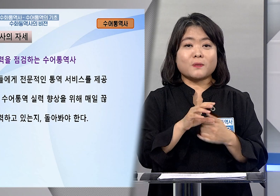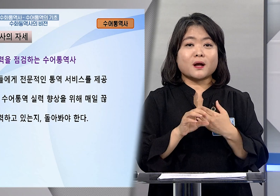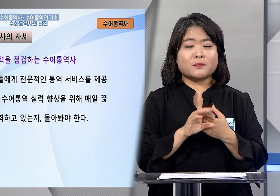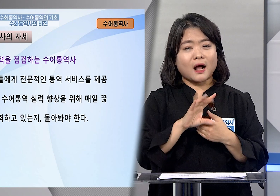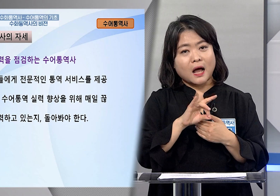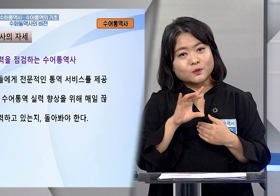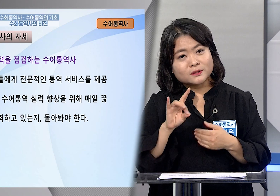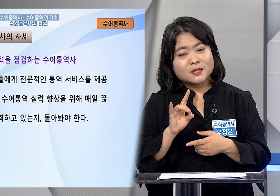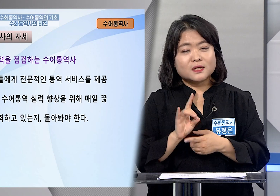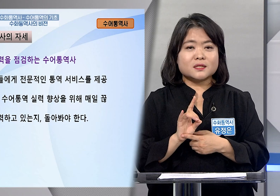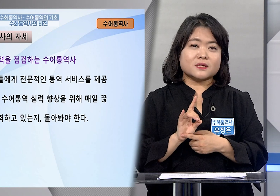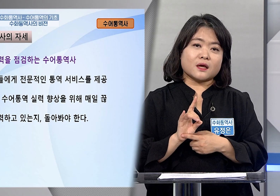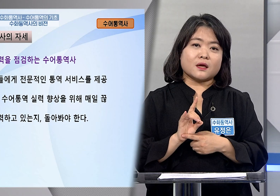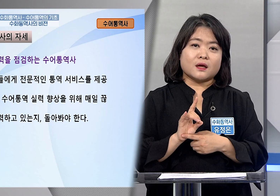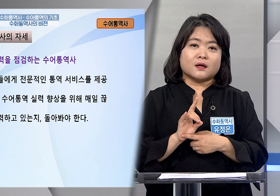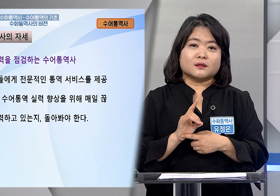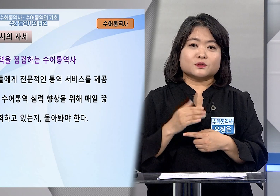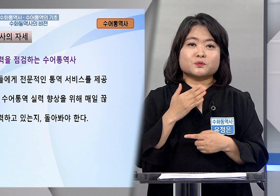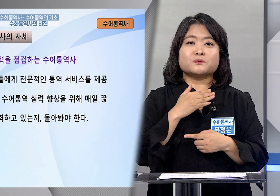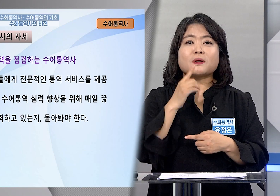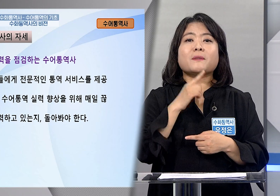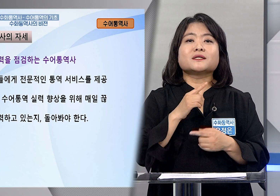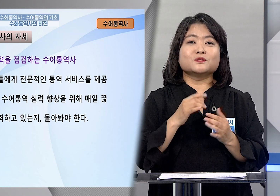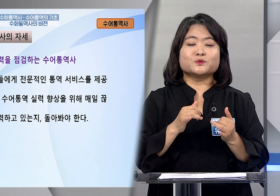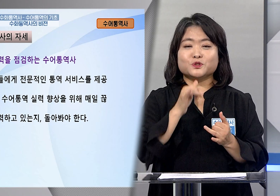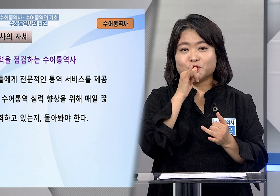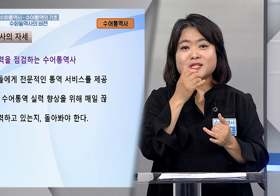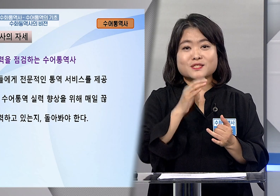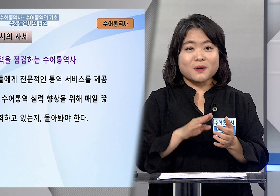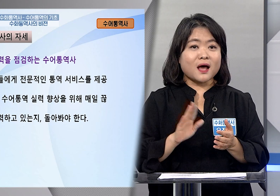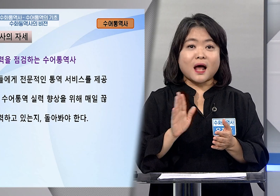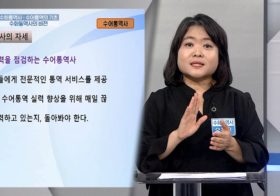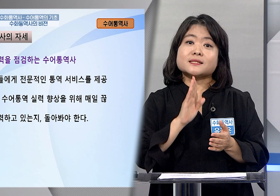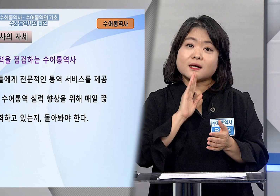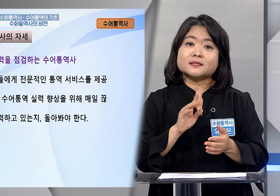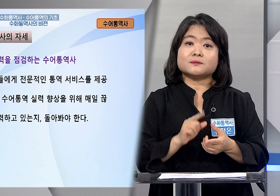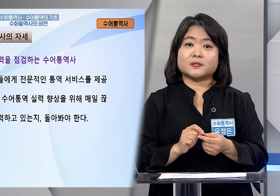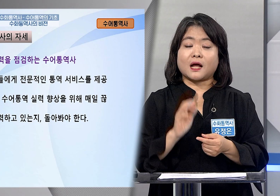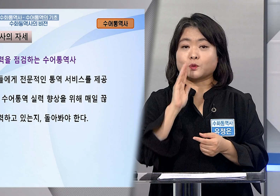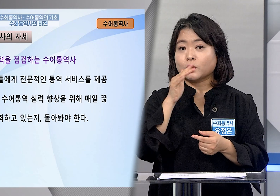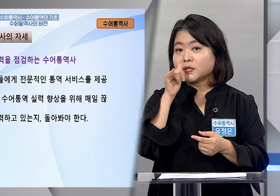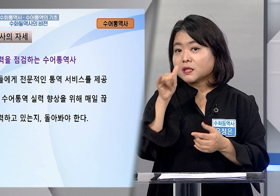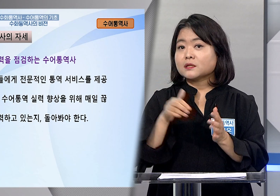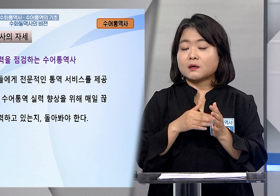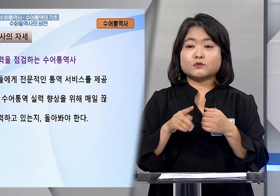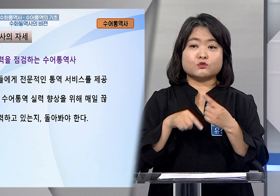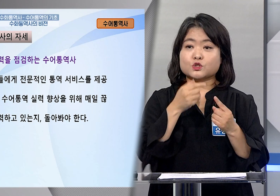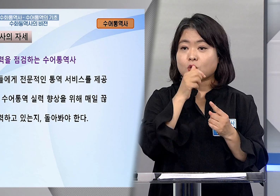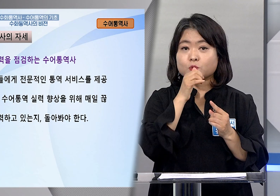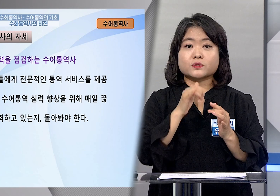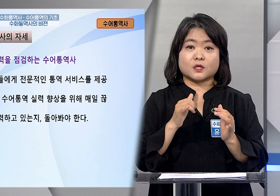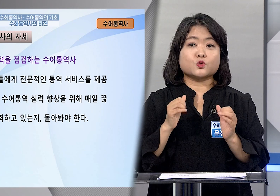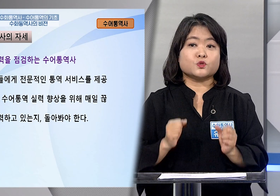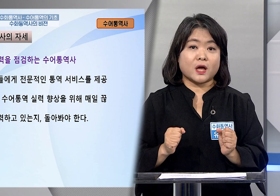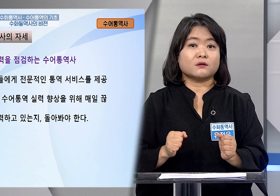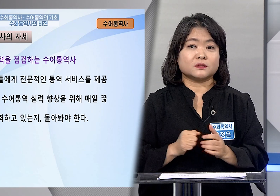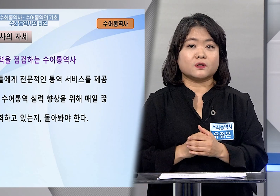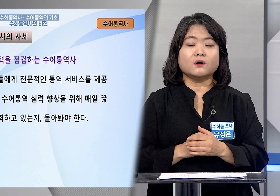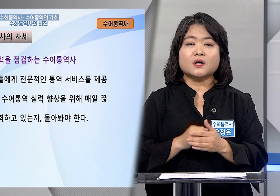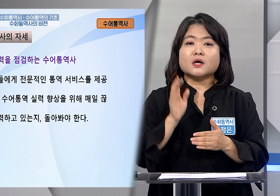말하면 간혹 이제 좀 기분 나빠하시는 분들도 있지만 아니 사실입니다. 농인이 있기 때문에 우리 수화통역사는 존재하거든요.